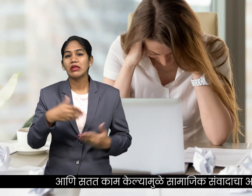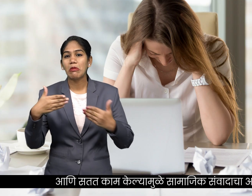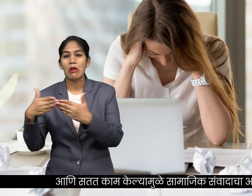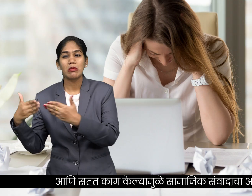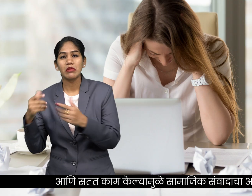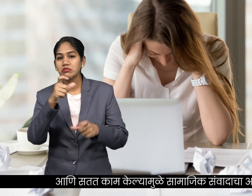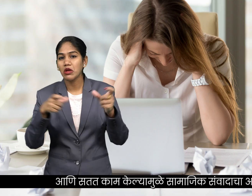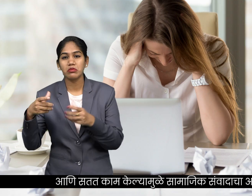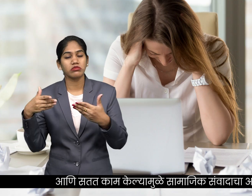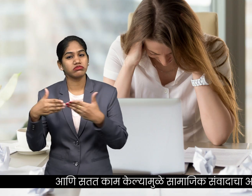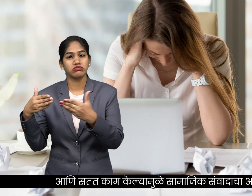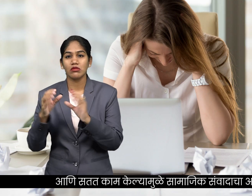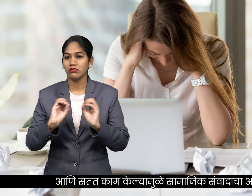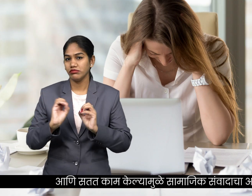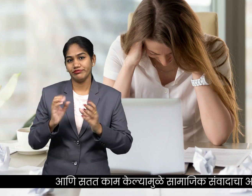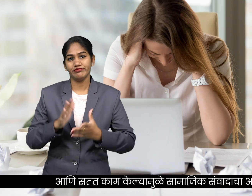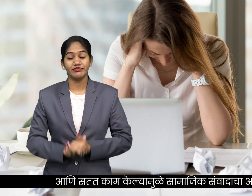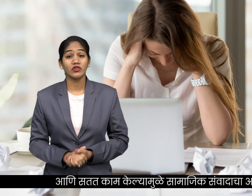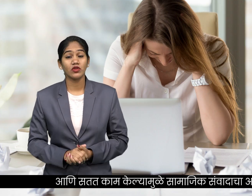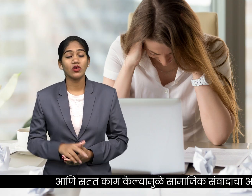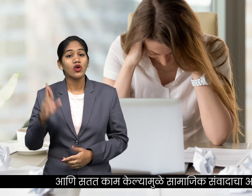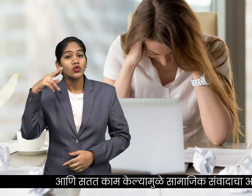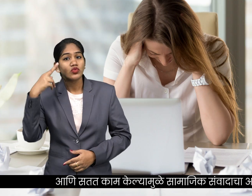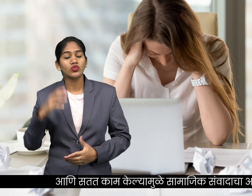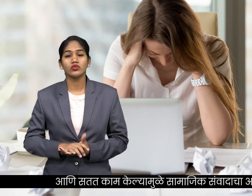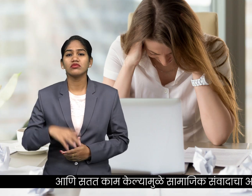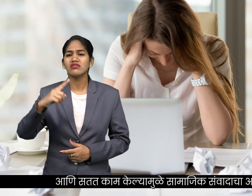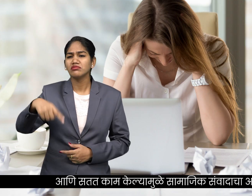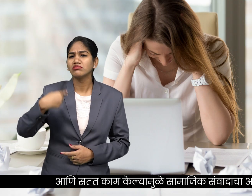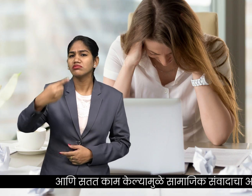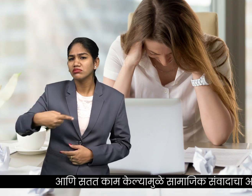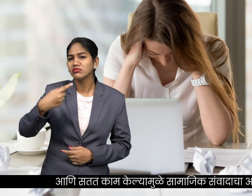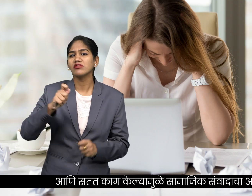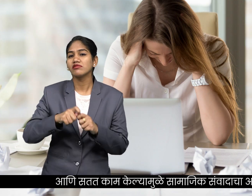आणि सतत काम केल्यामुळे सामाजिक संवादाचा अभाव आहे.